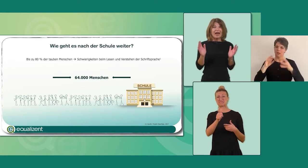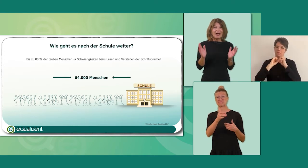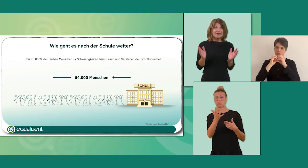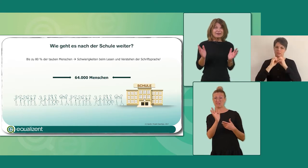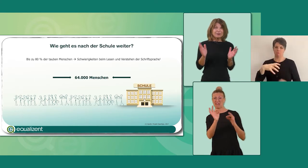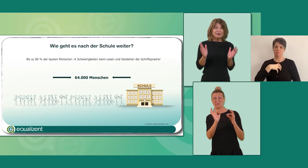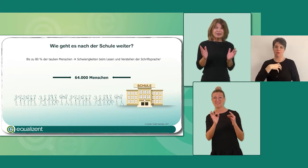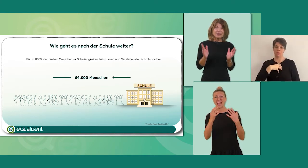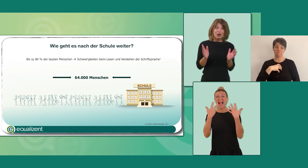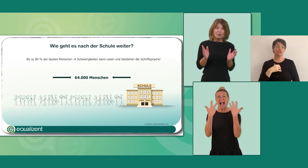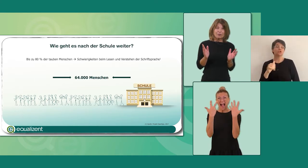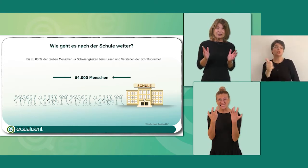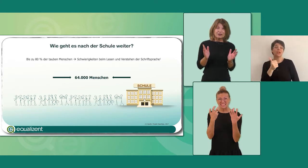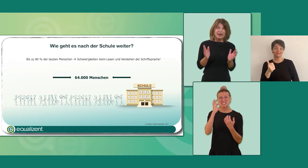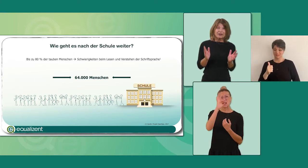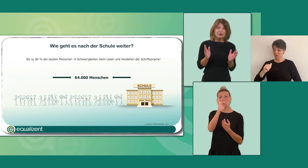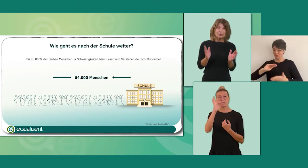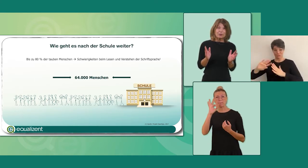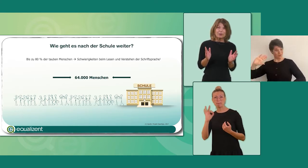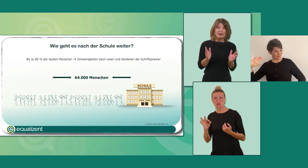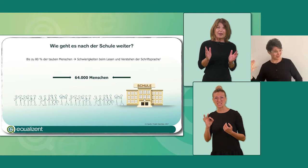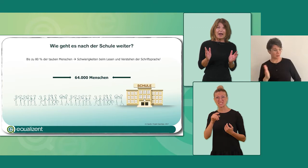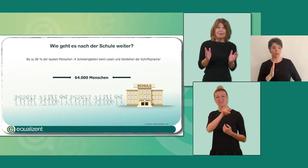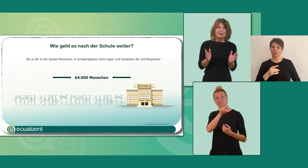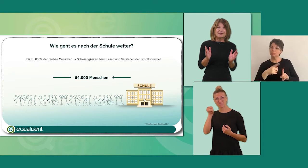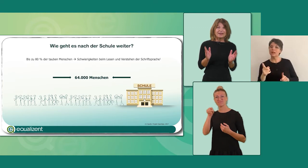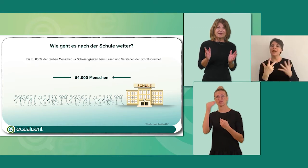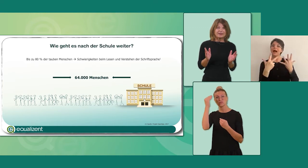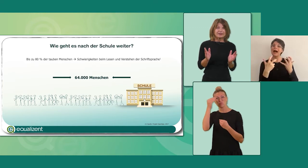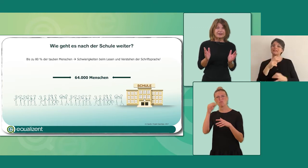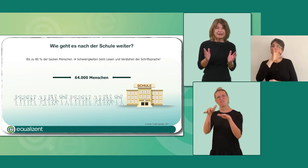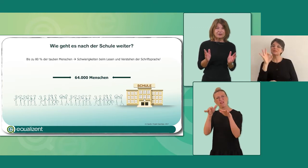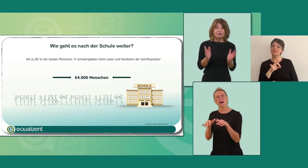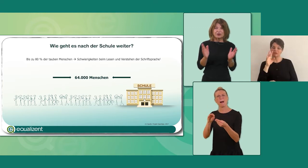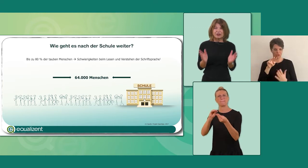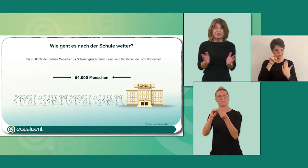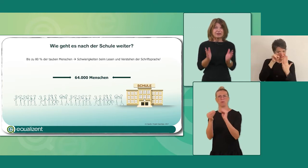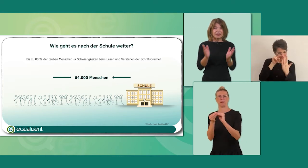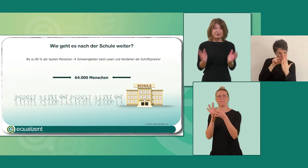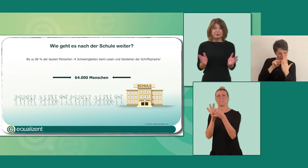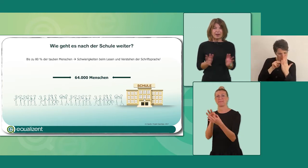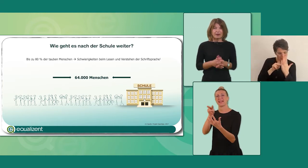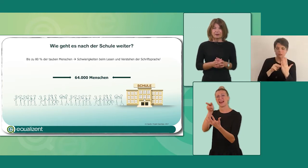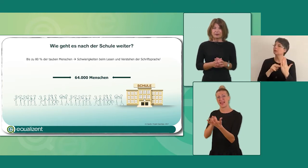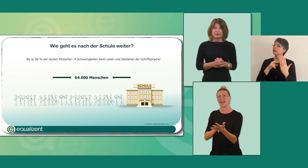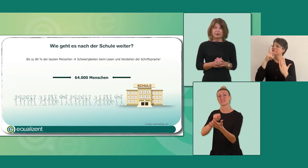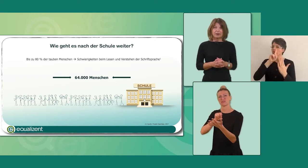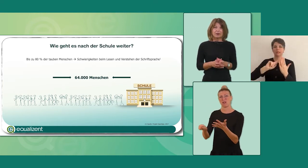bis 80% der tauben Menschen nach der Schule Probleme haben beim sinnerfassenden Lesen und Verstehen der